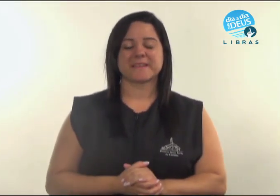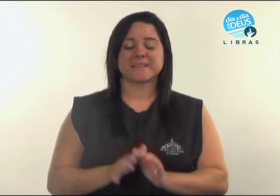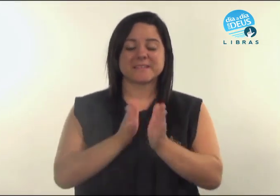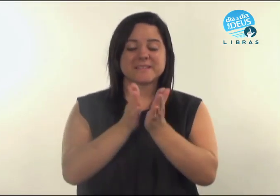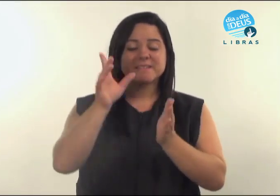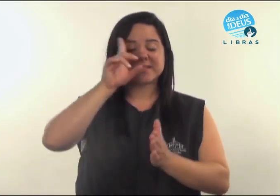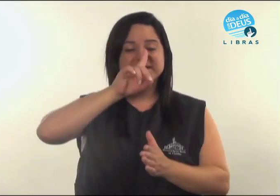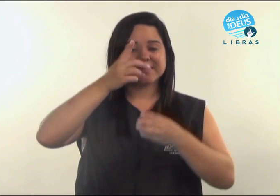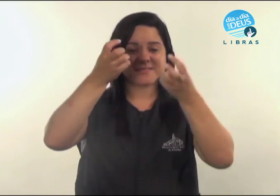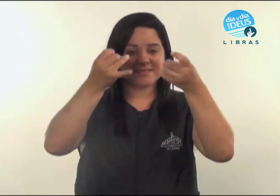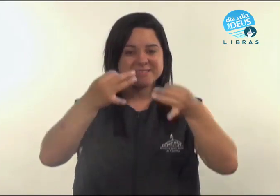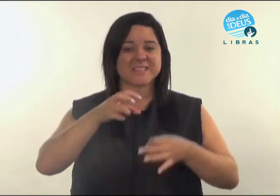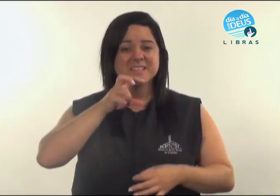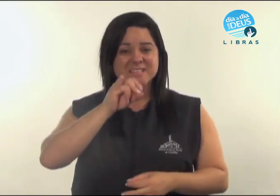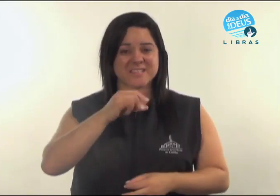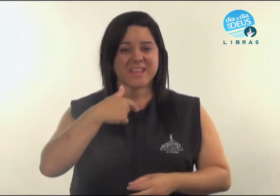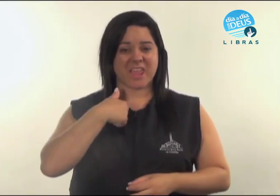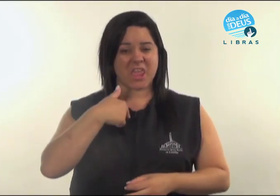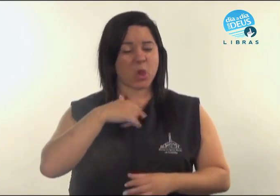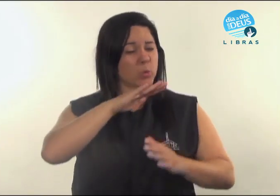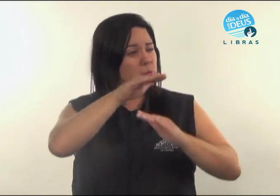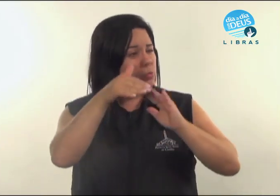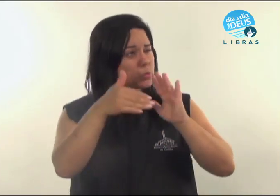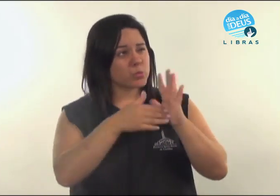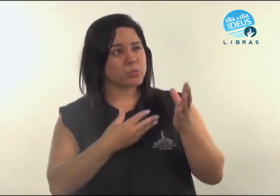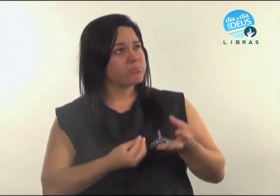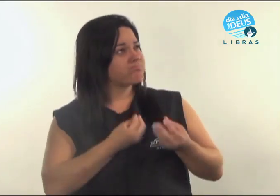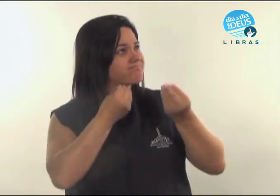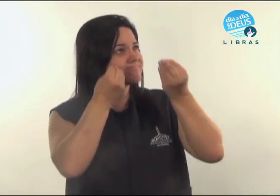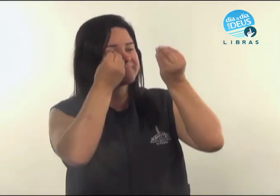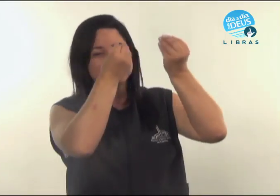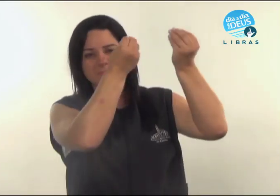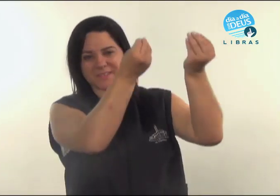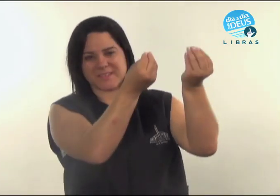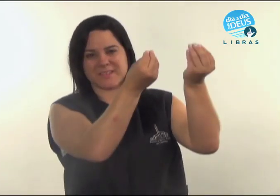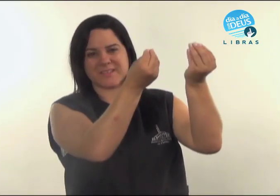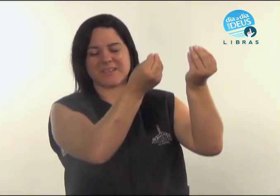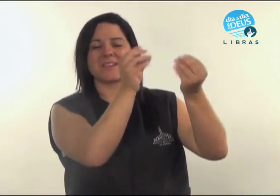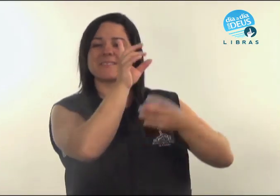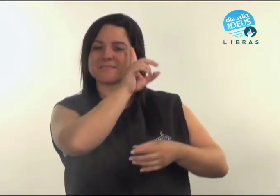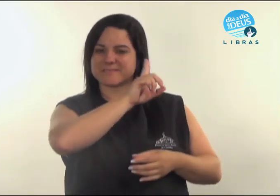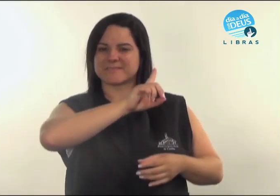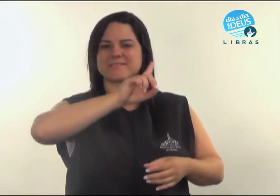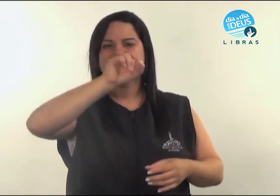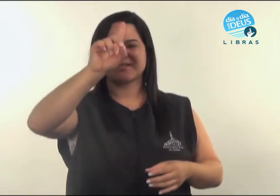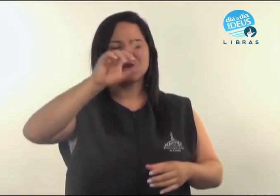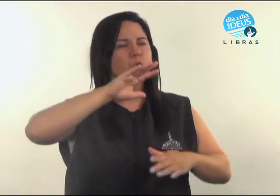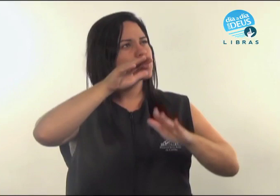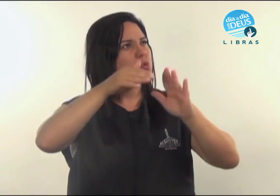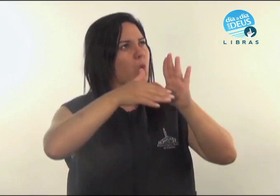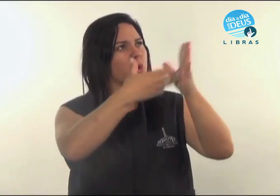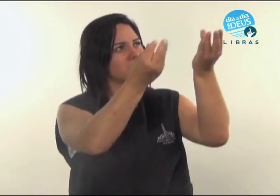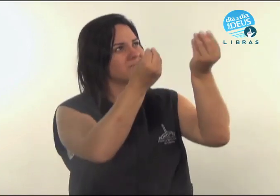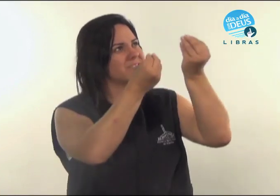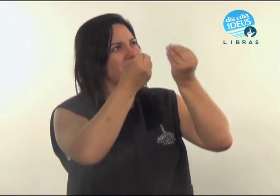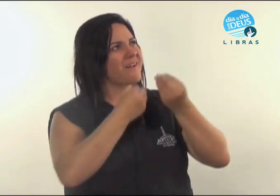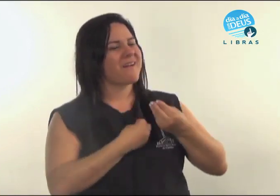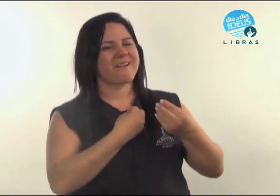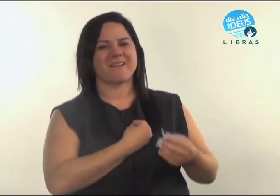A Bíblia diz que na medida em que a gente tem a coragem de se colocar inteiro na mão de Deus, Deus